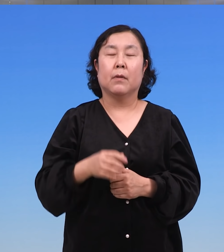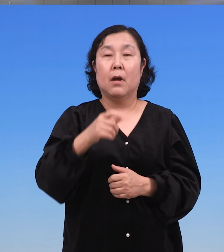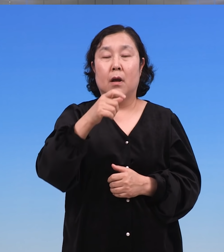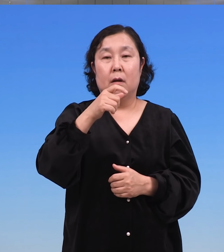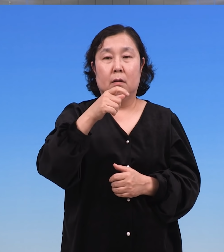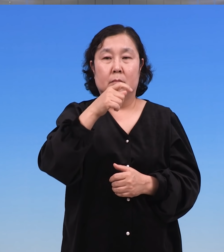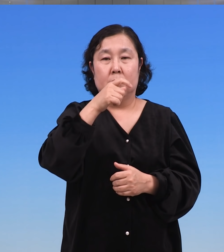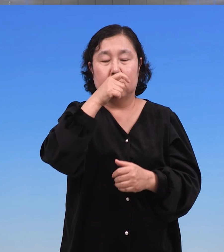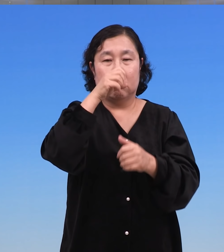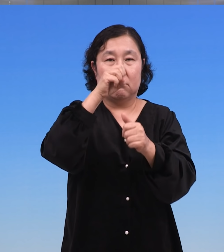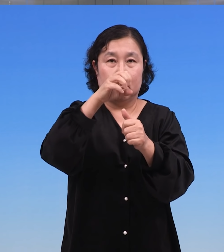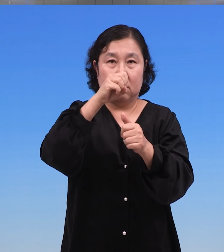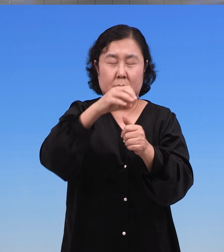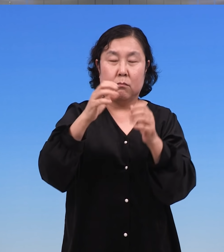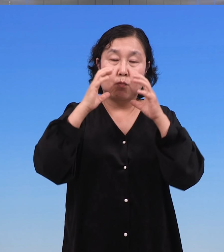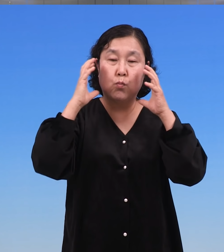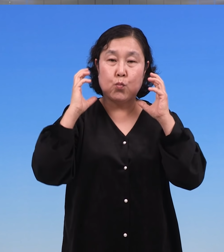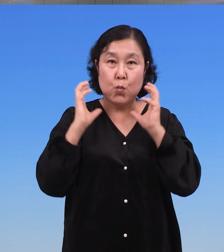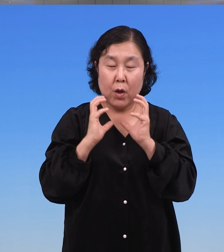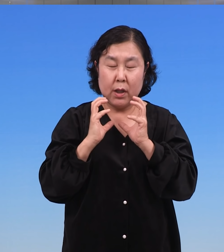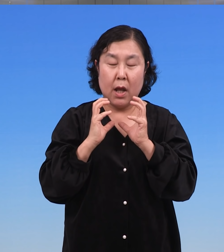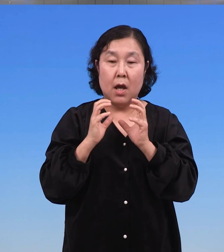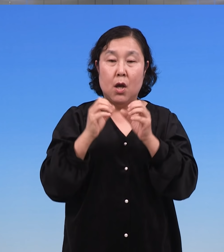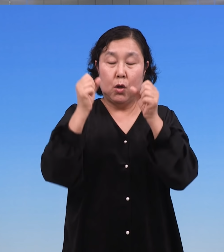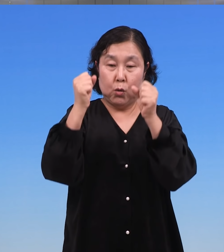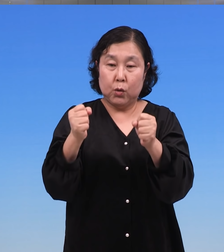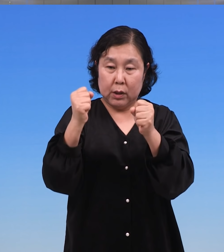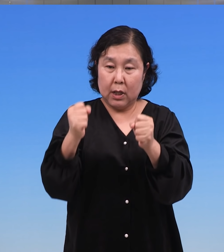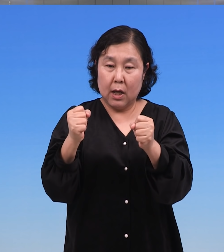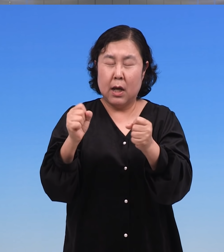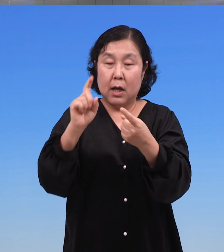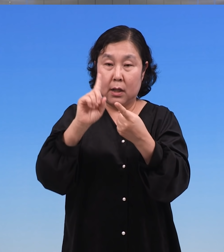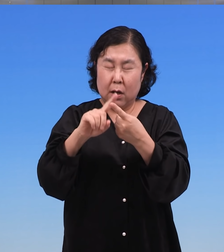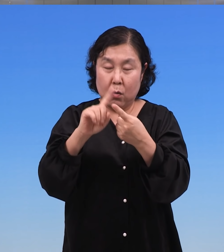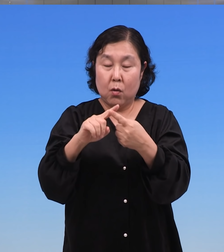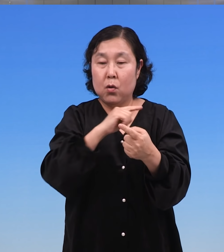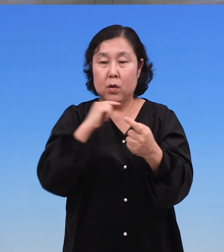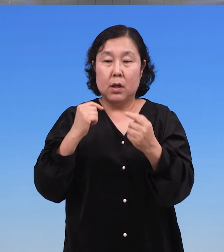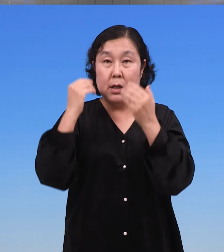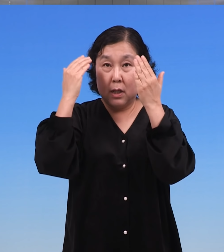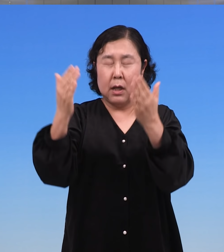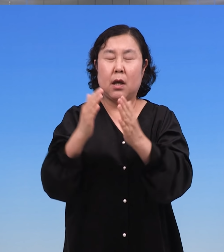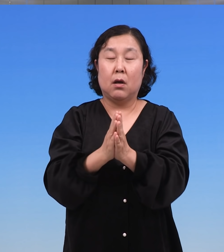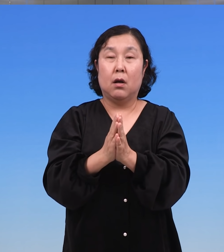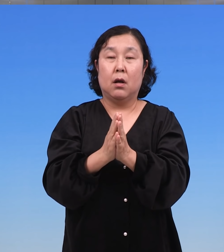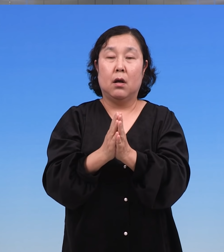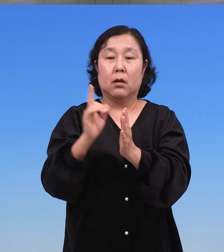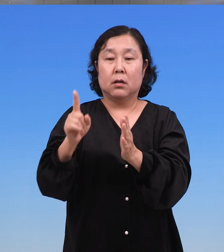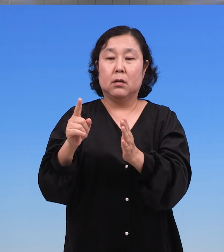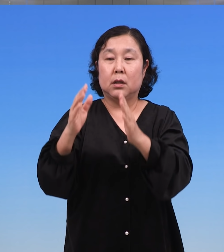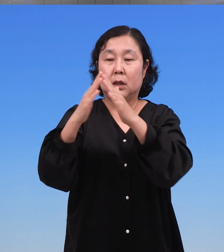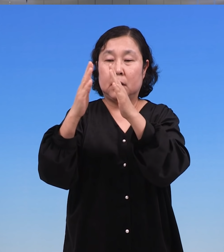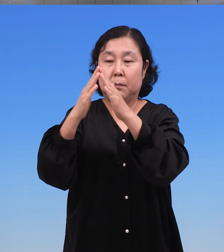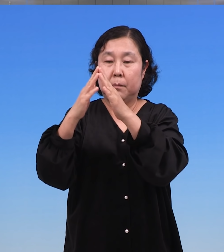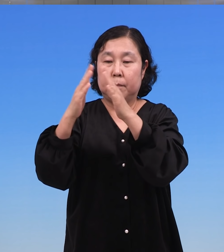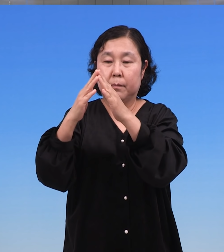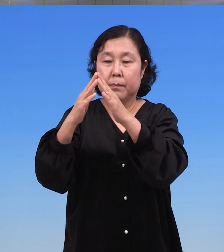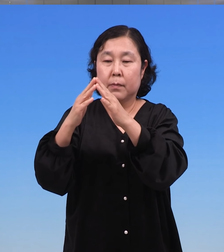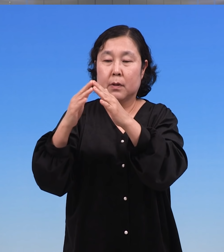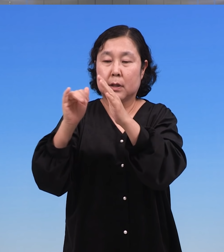사실 세례 요한의 그 존재 자체가 희생입니다. 세례 요한의 집안은 대대로 내려오는